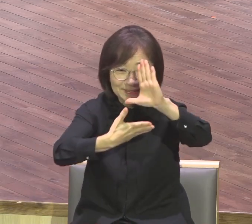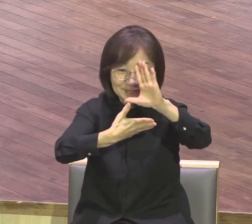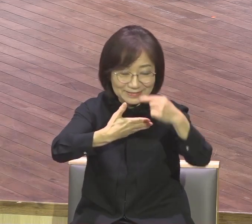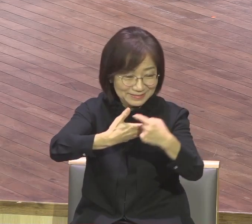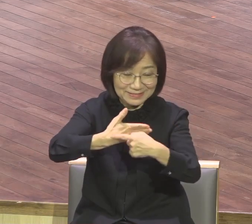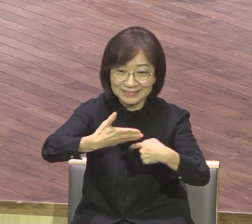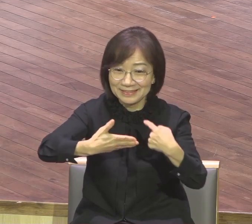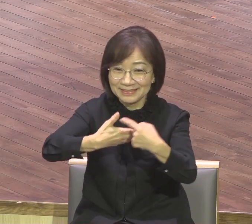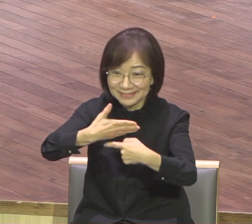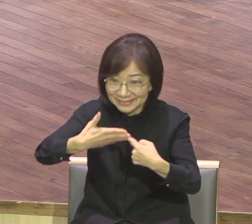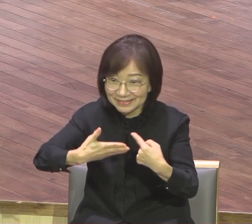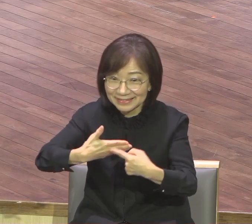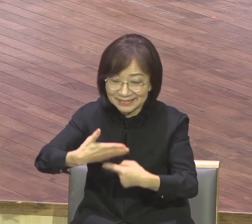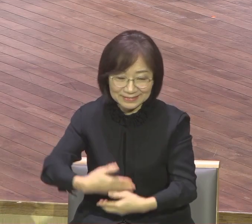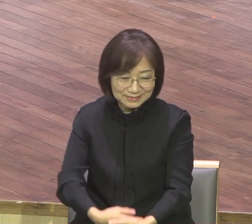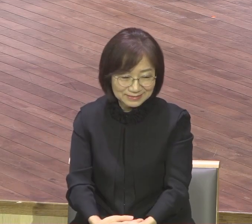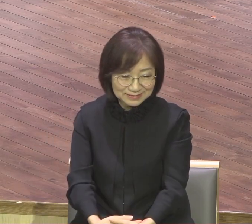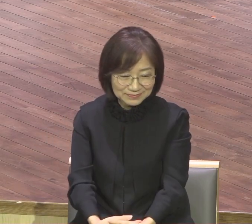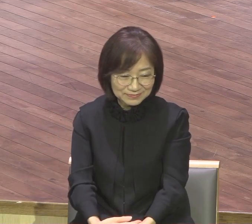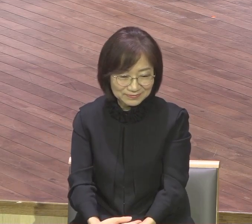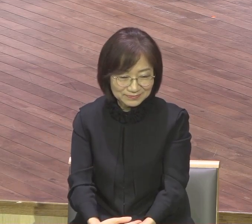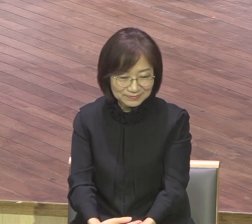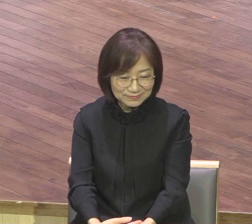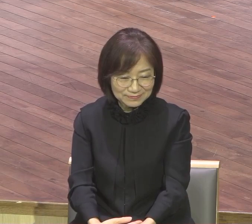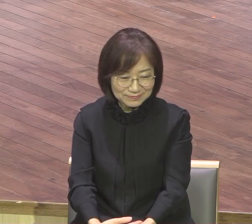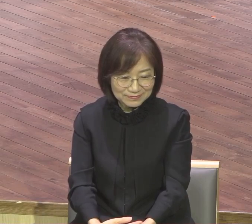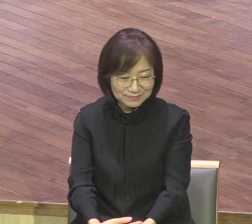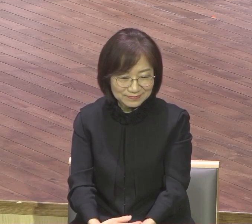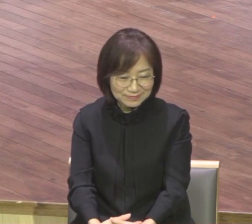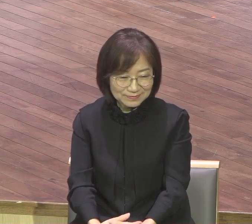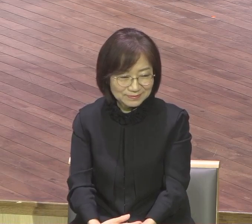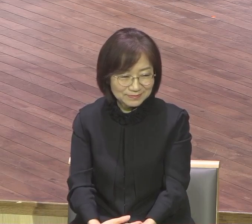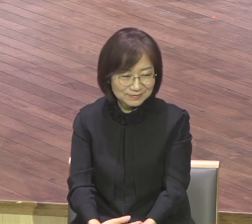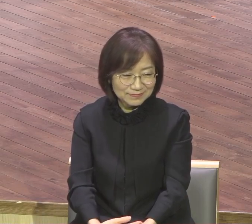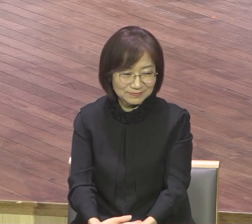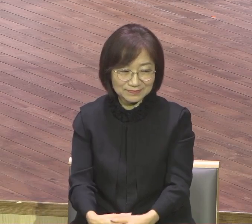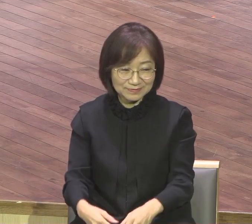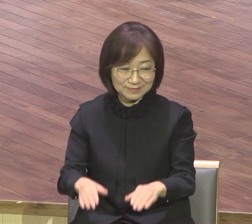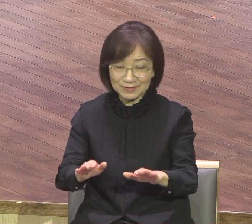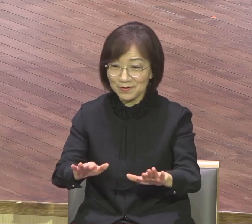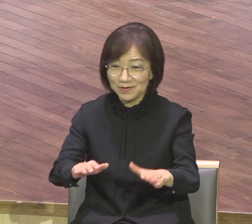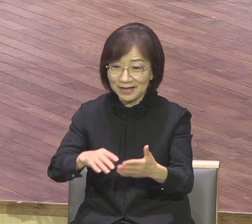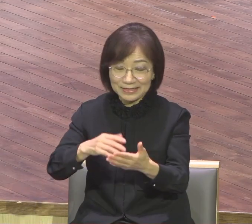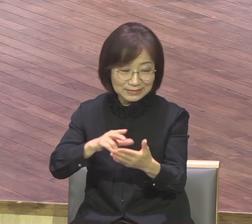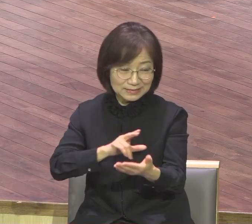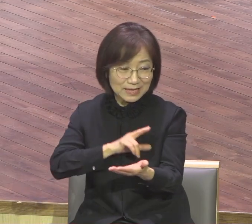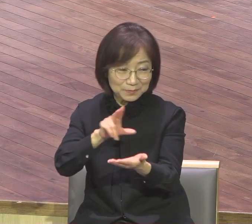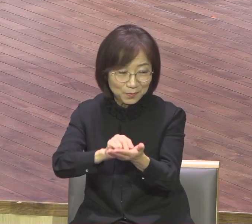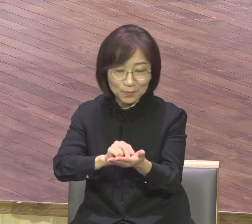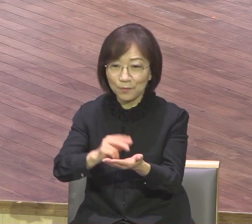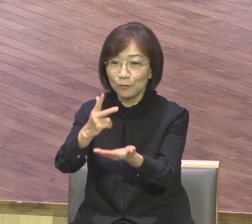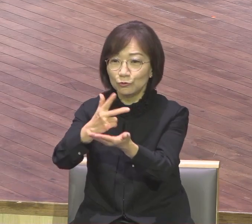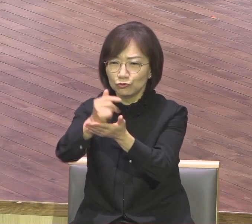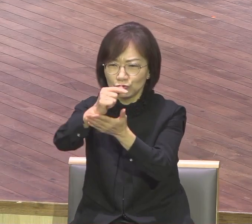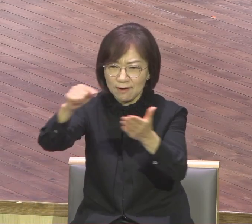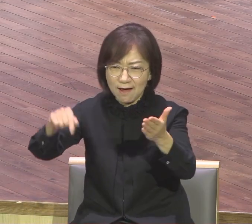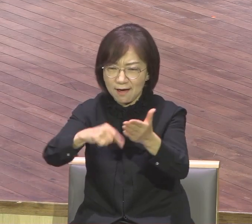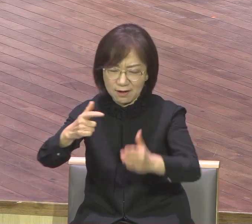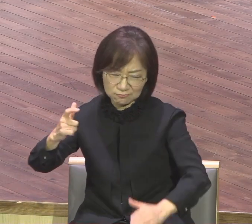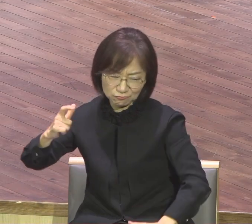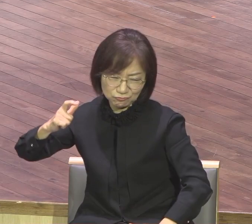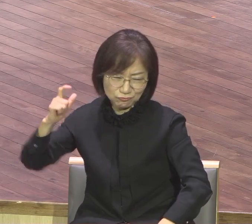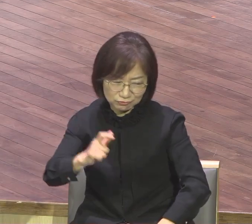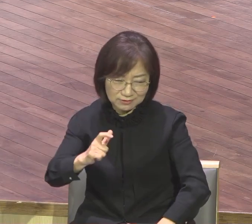otros. Seamos protagonistas de la evangelización de Sudamérica. 네, 읽어드린 말씀 가지고 주 안에